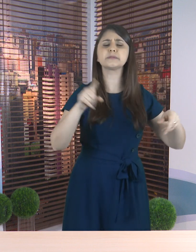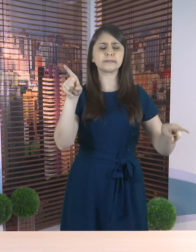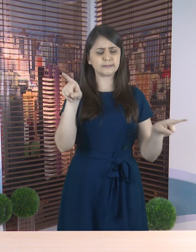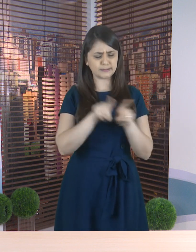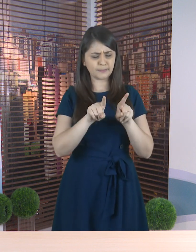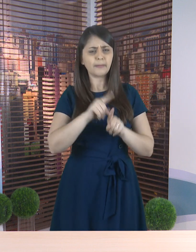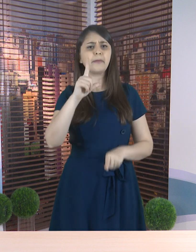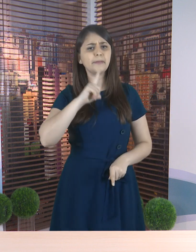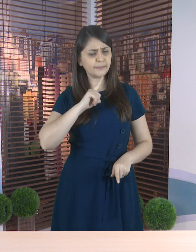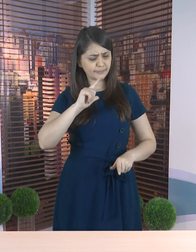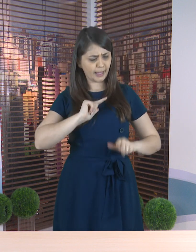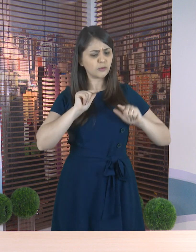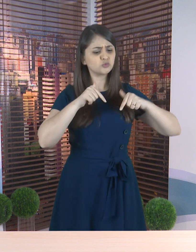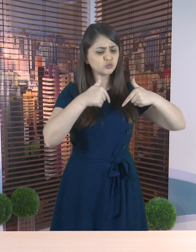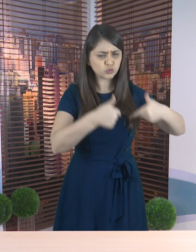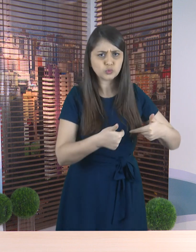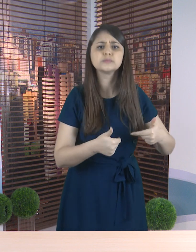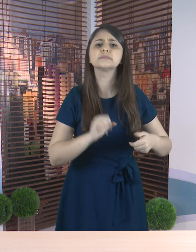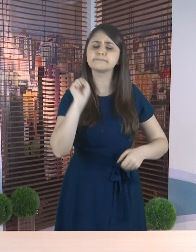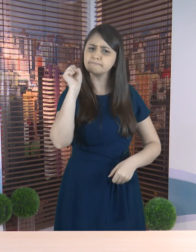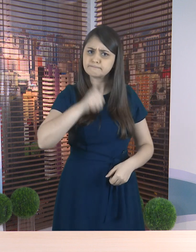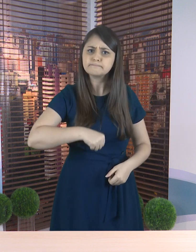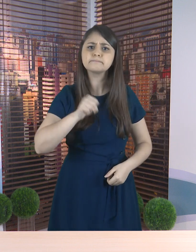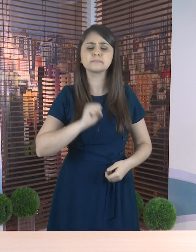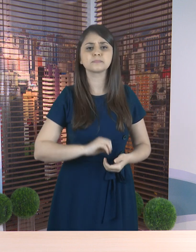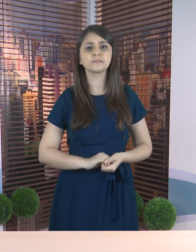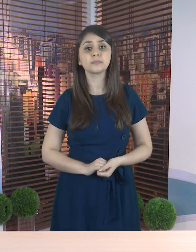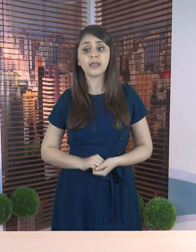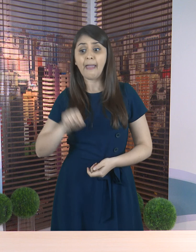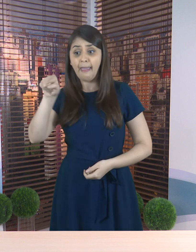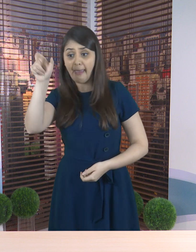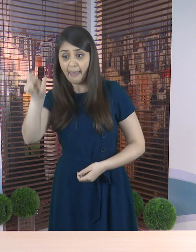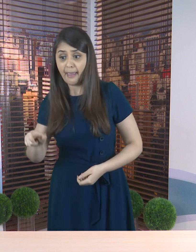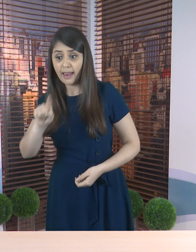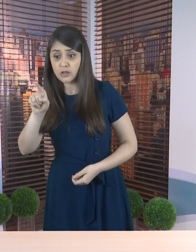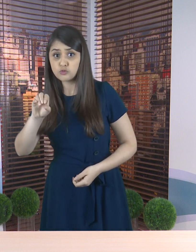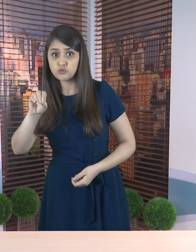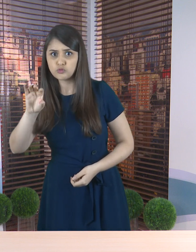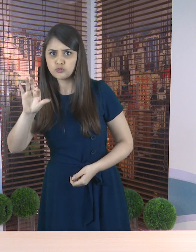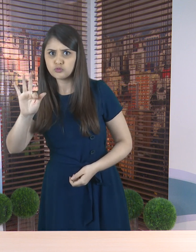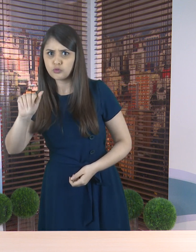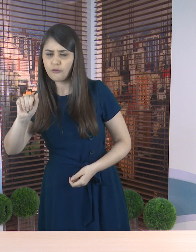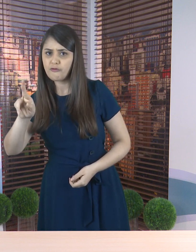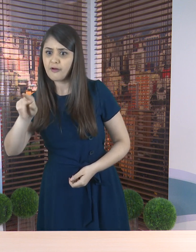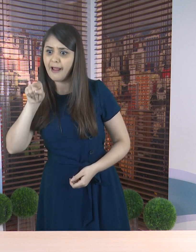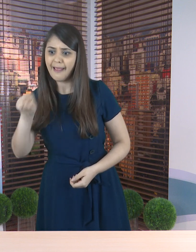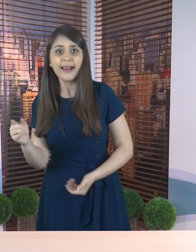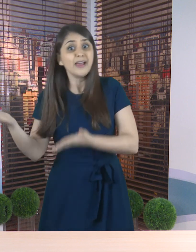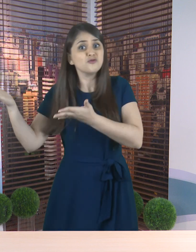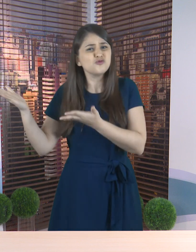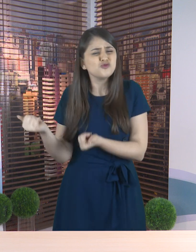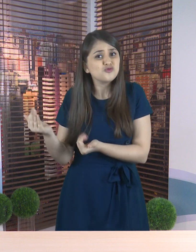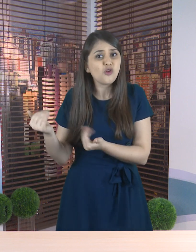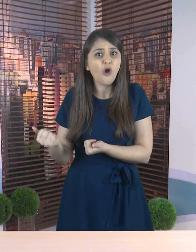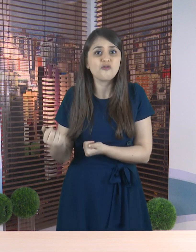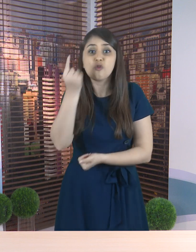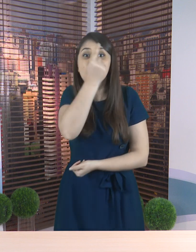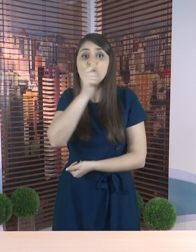último a falar. Ele parece incomodado porque acredita que os amigos que falaram antes dele não tiveram